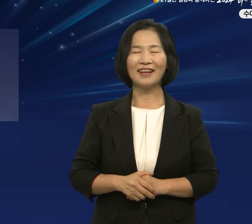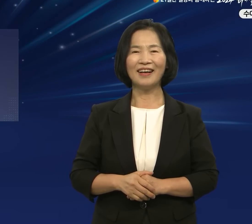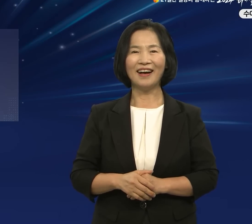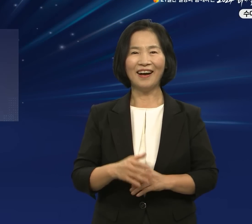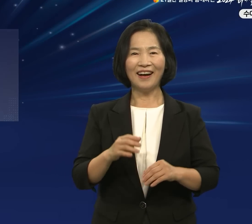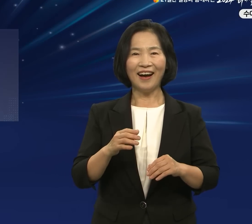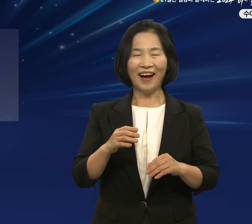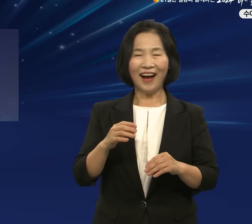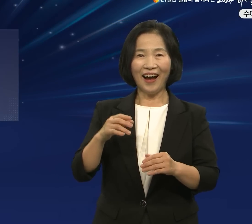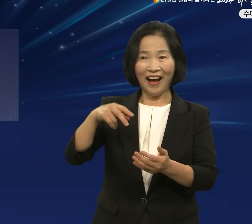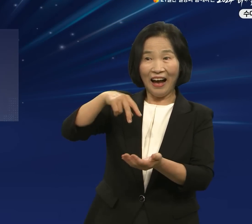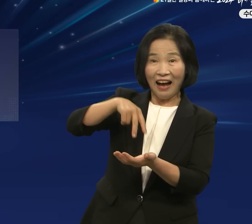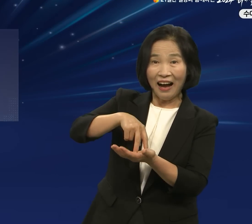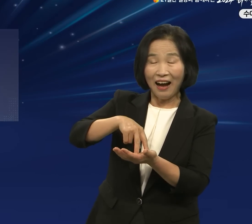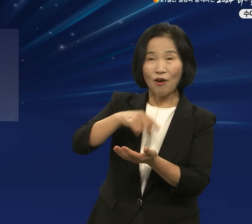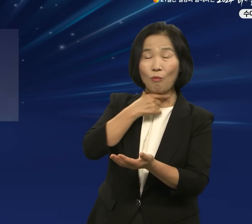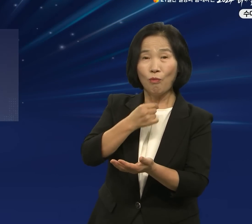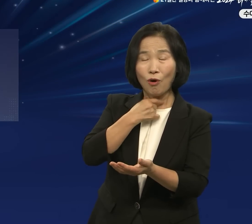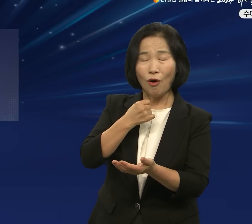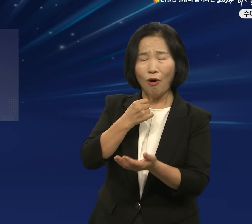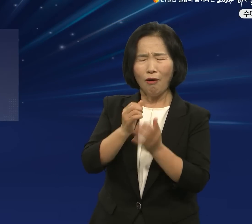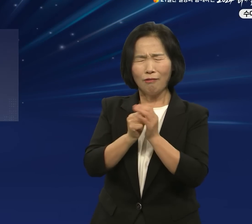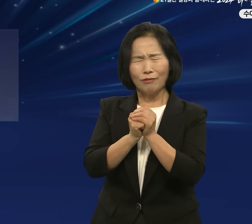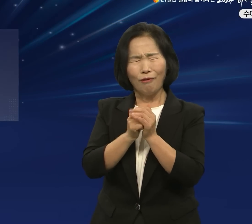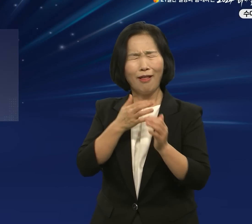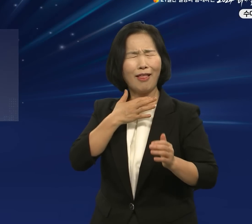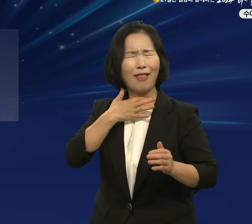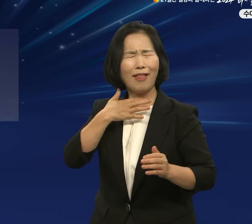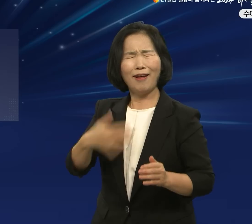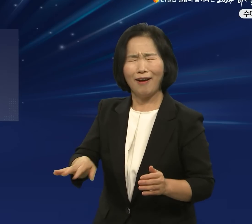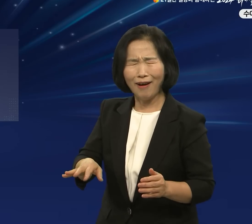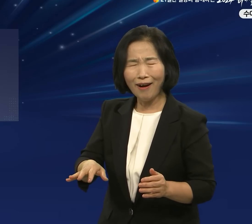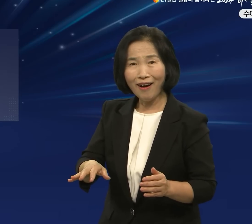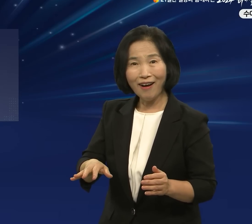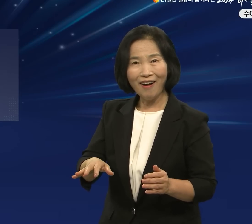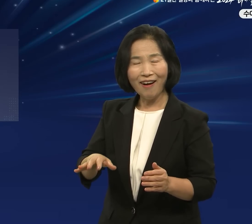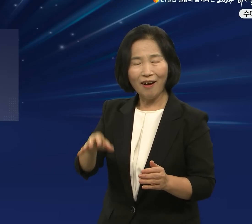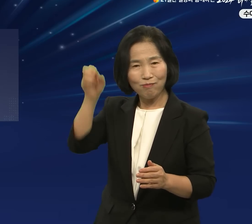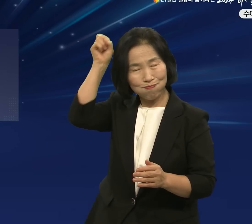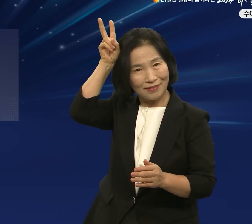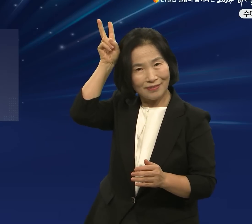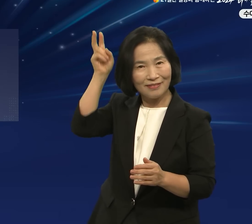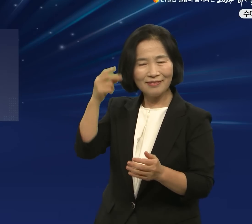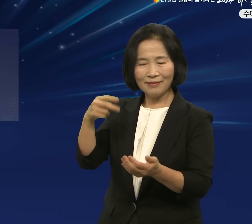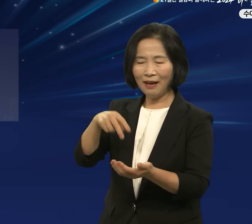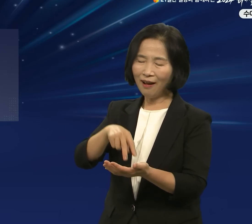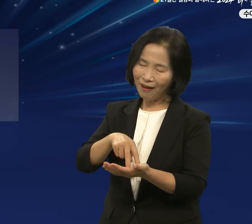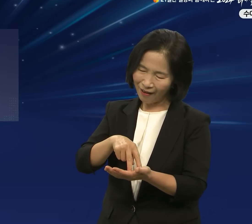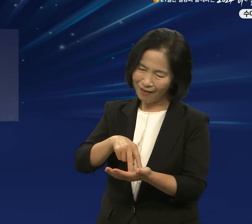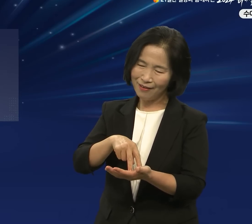이 자리에 서게 해달라고 한 번도 기도한 적이 없는데 이 자리에 섰습니다.